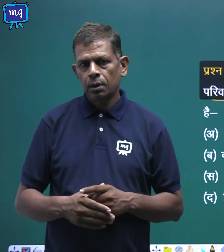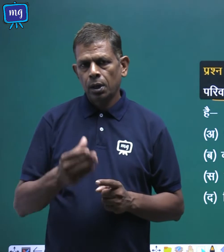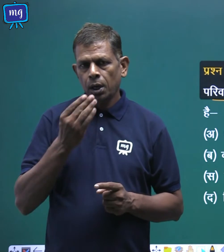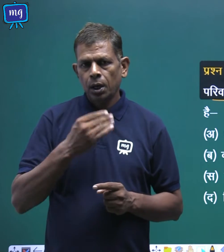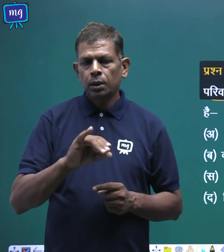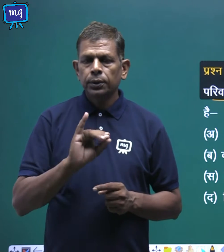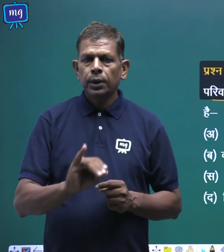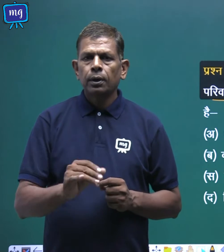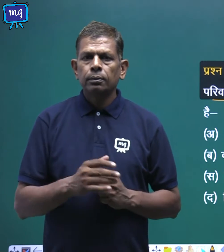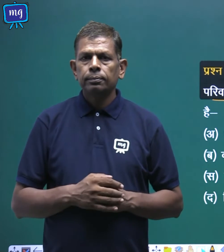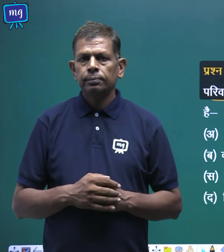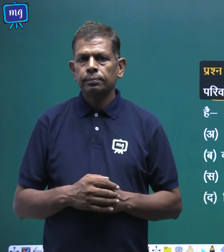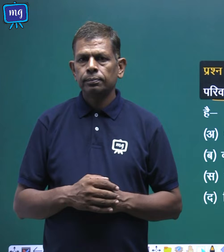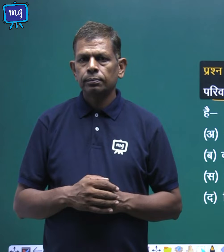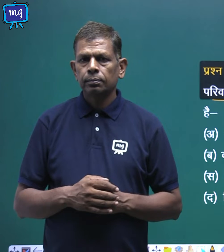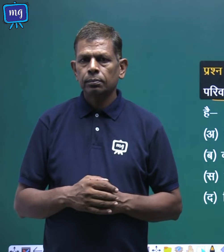कहलाती है